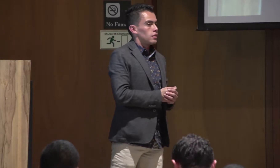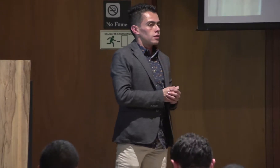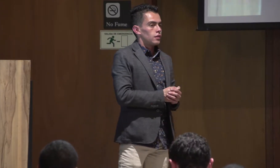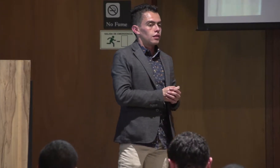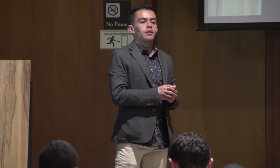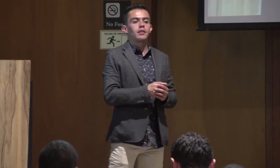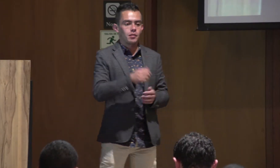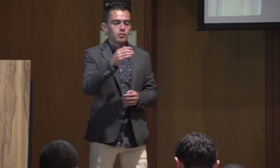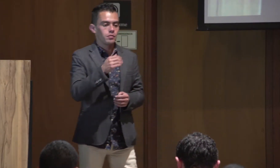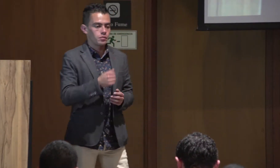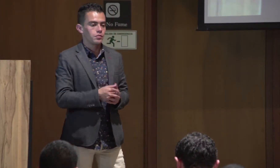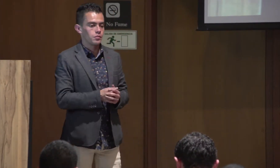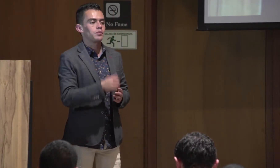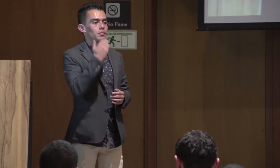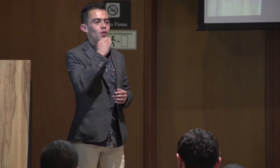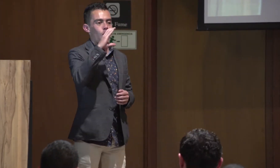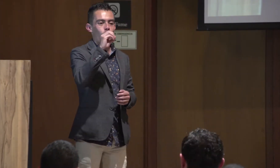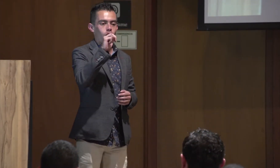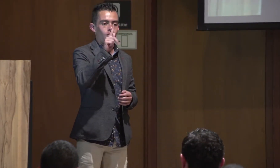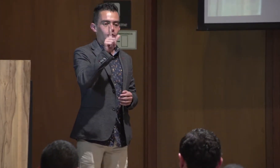solo darles el concepto. Por ejemplo,